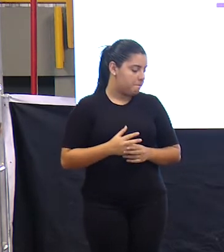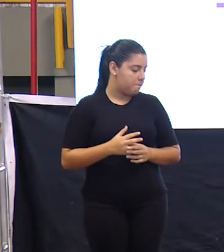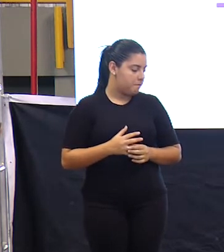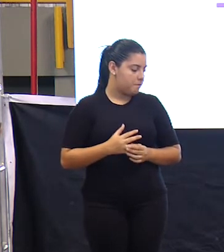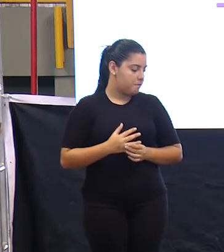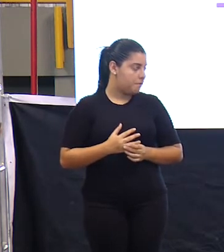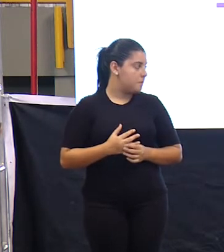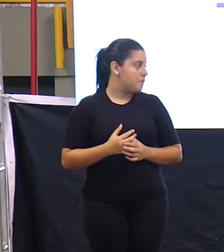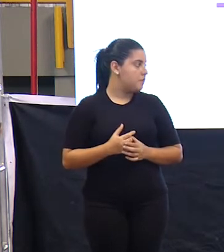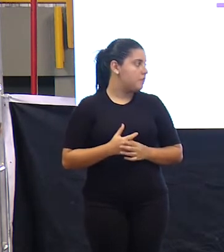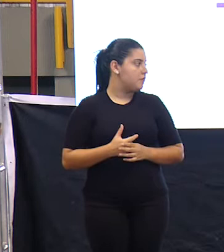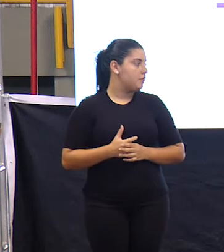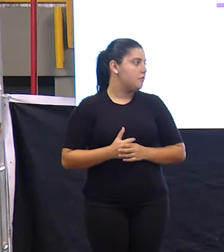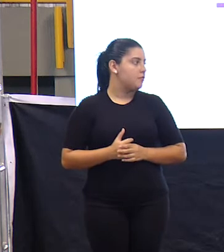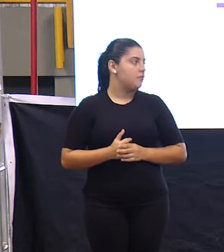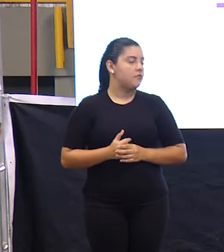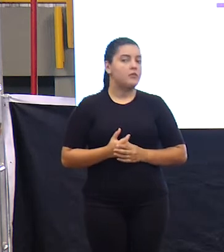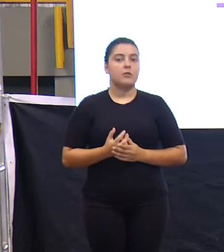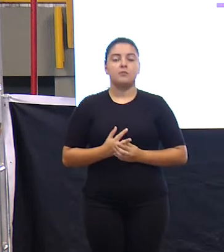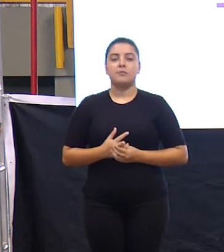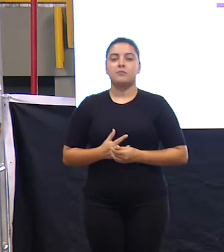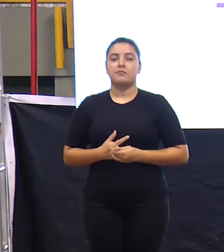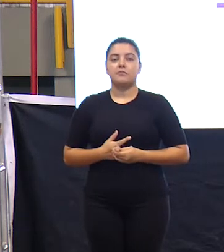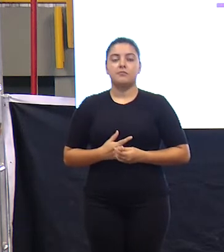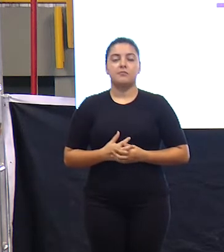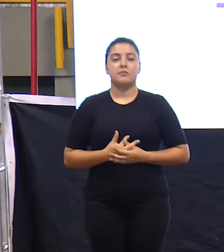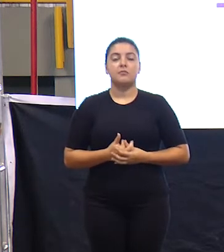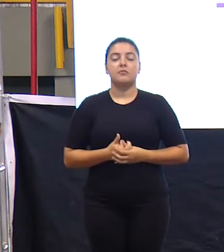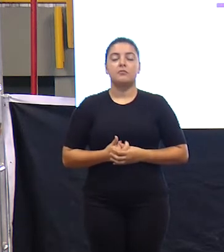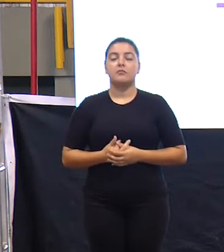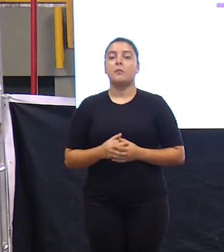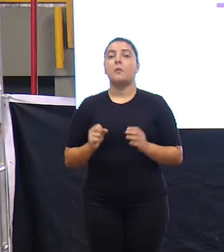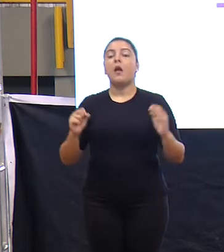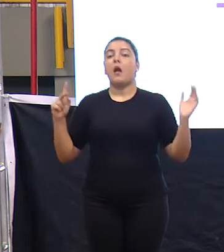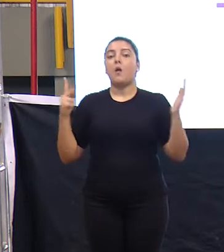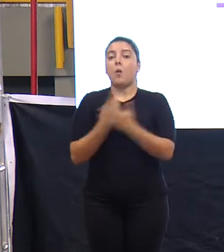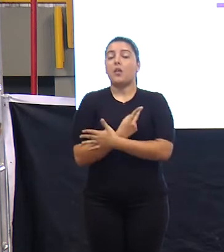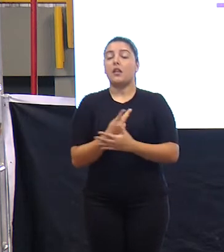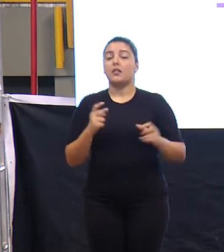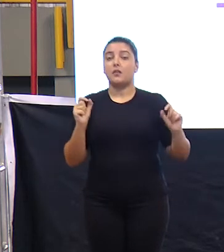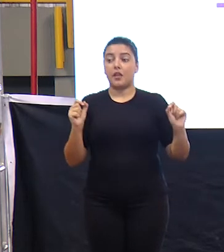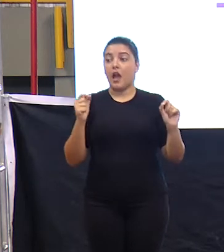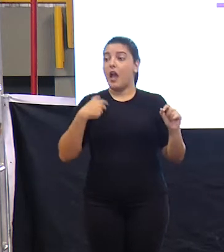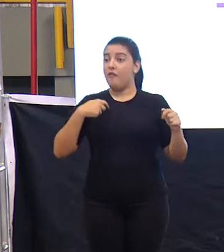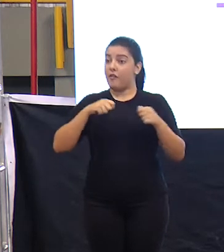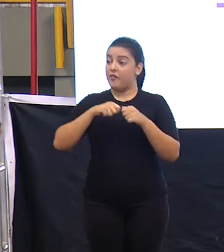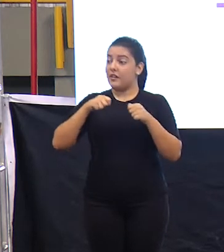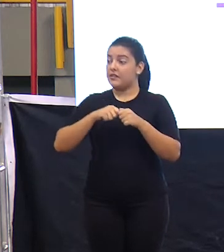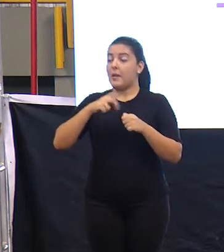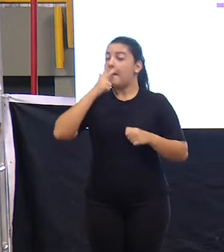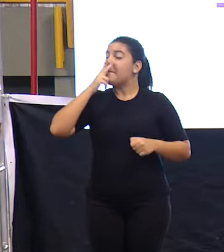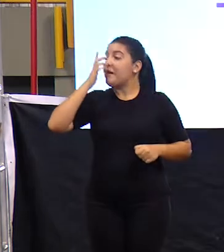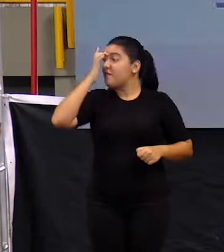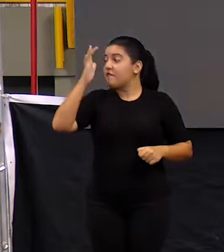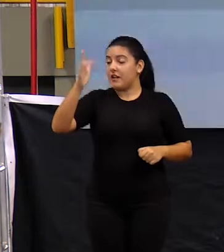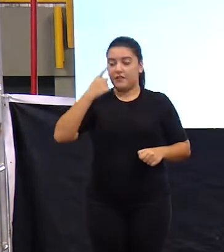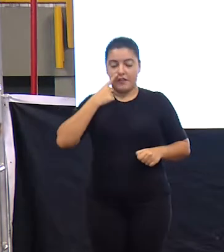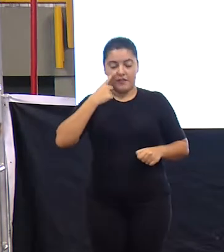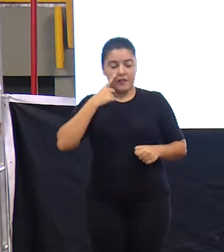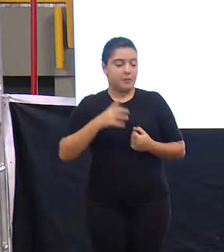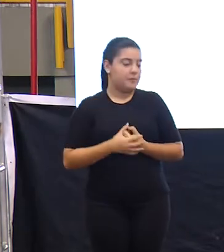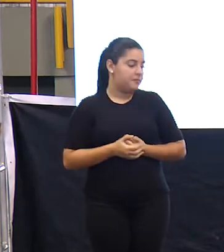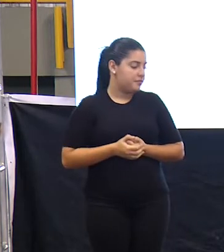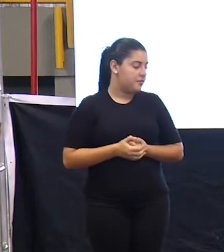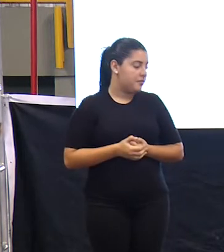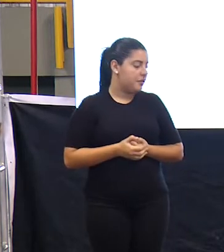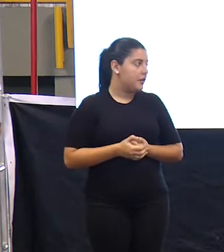agora foi. 37,5%. Então, o que é que acontece? Eu vou fazer uma maneira ainda mais fácil.